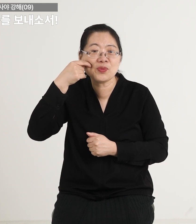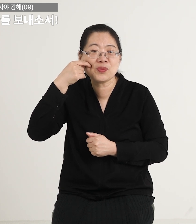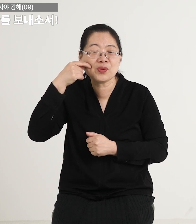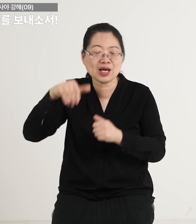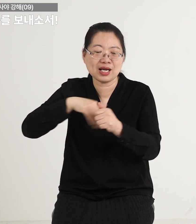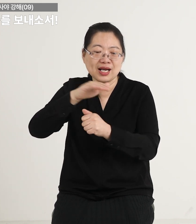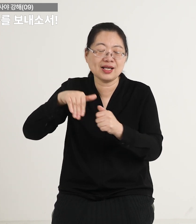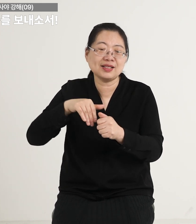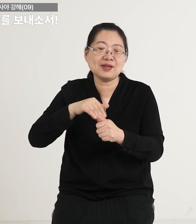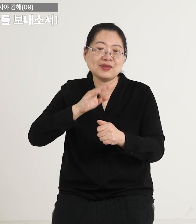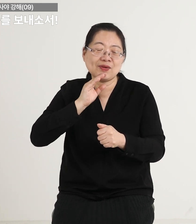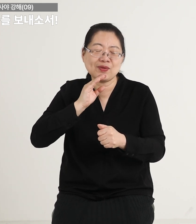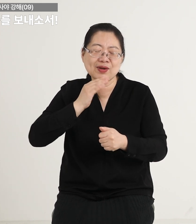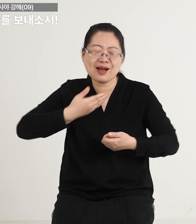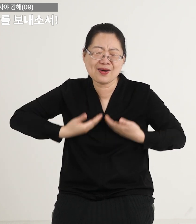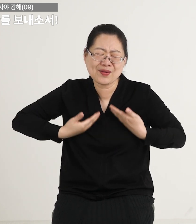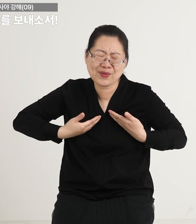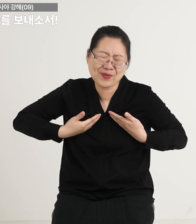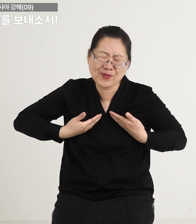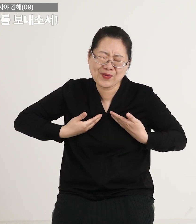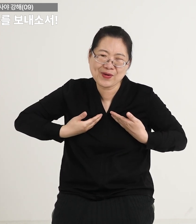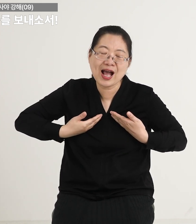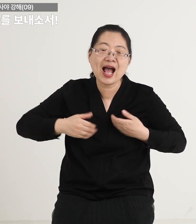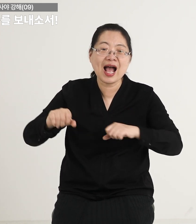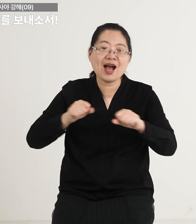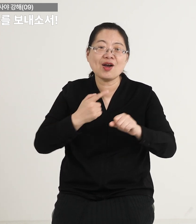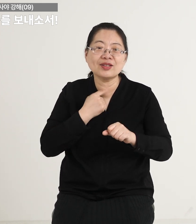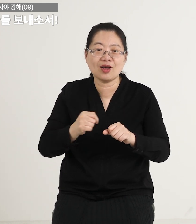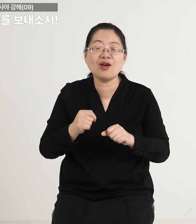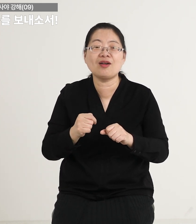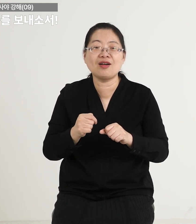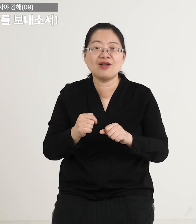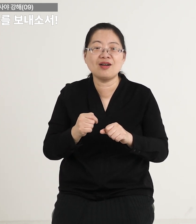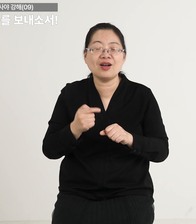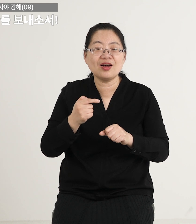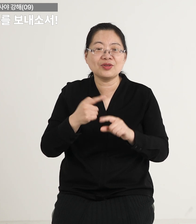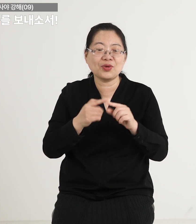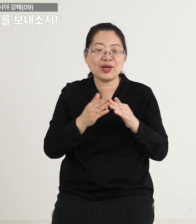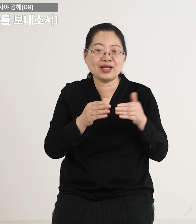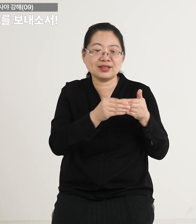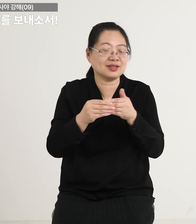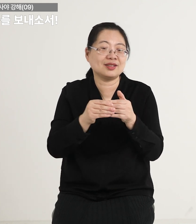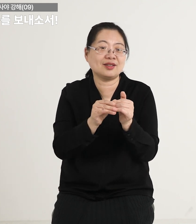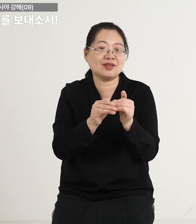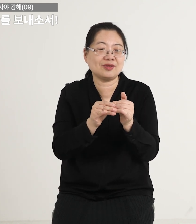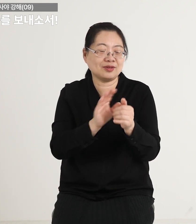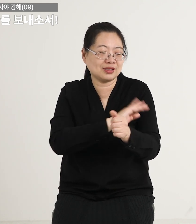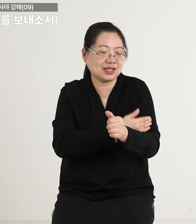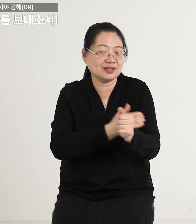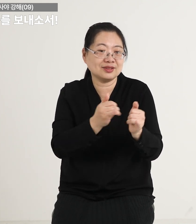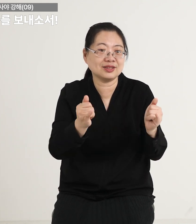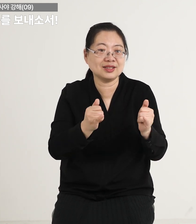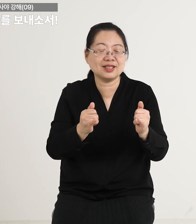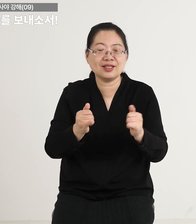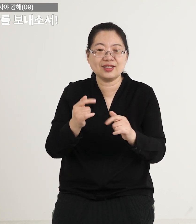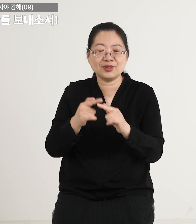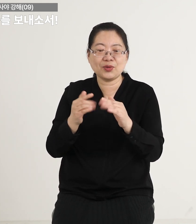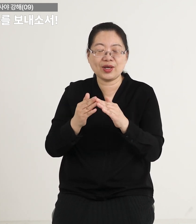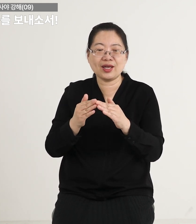그렇게 분주히 돌아다니던 교회 리더십들이 목양실에 콕 베개